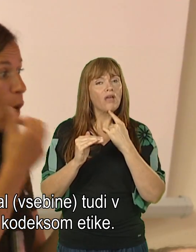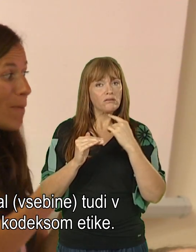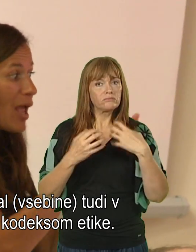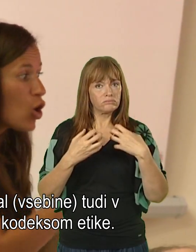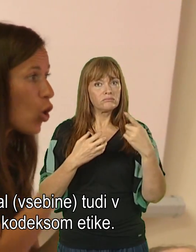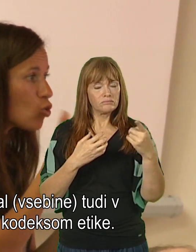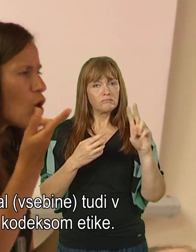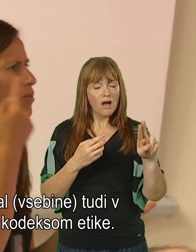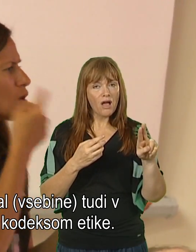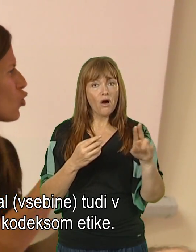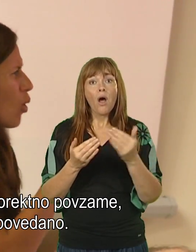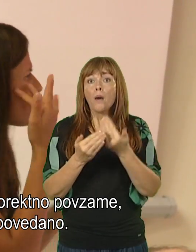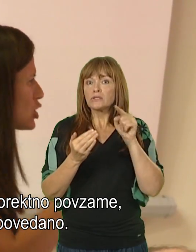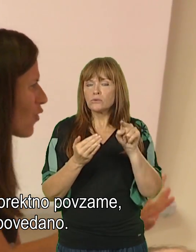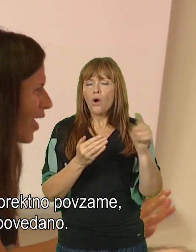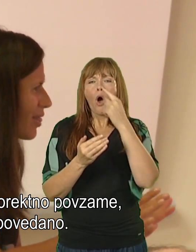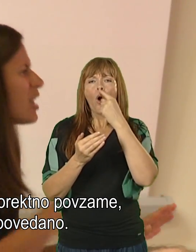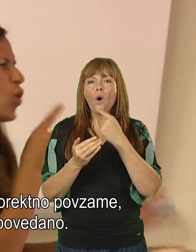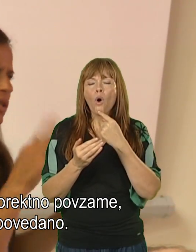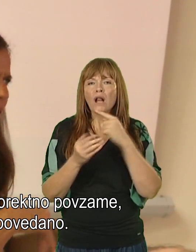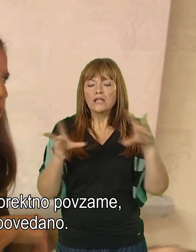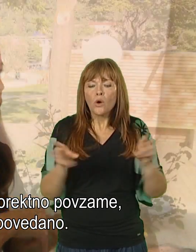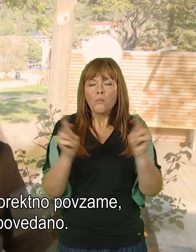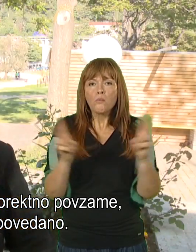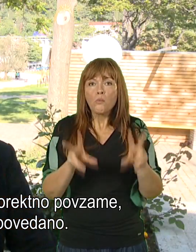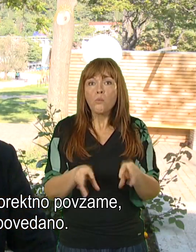kodeksom etike. Predvsem to, da korektno